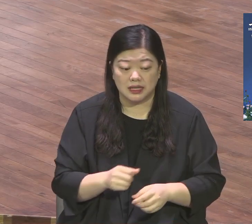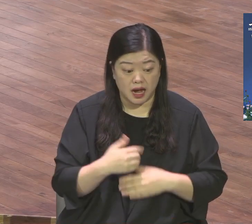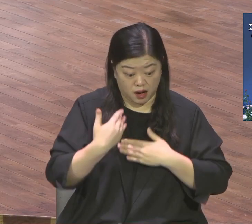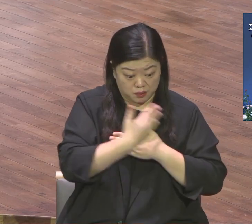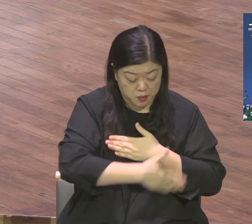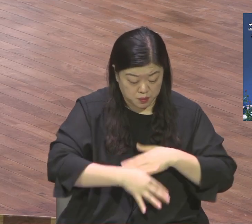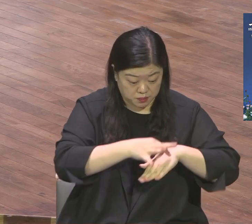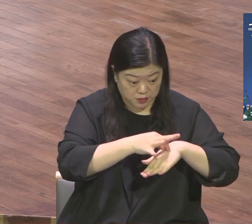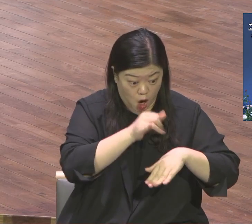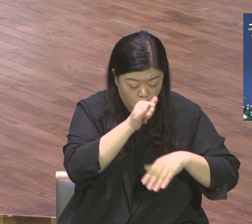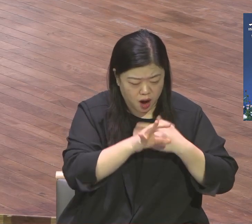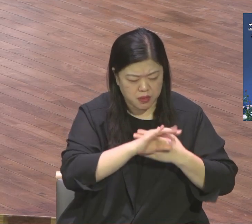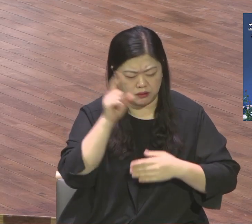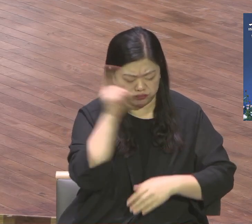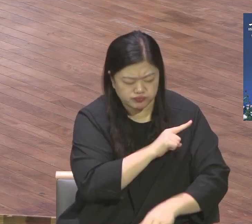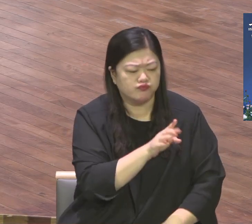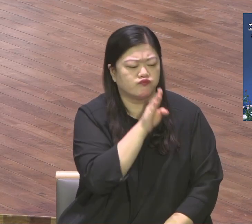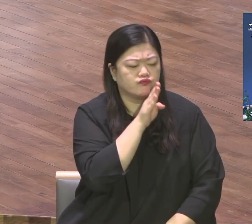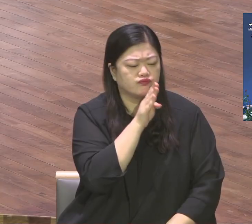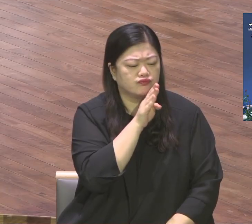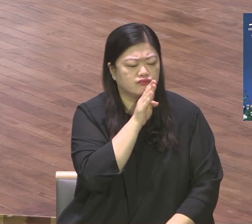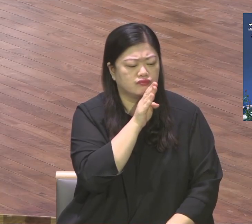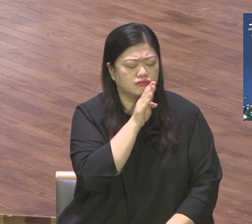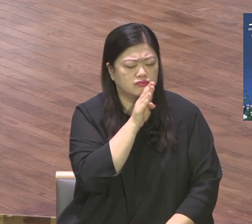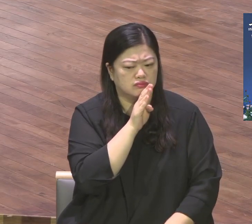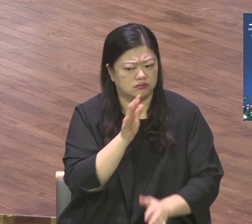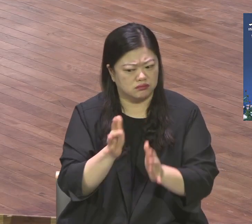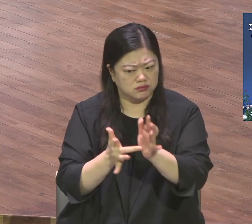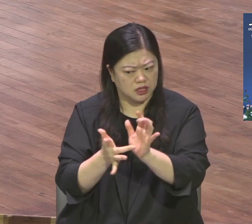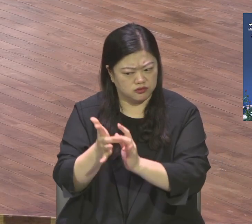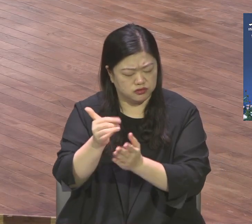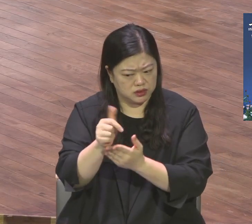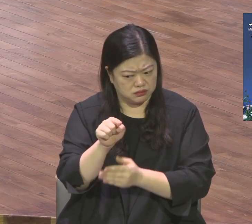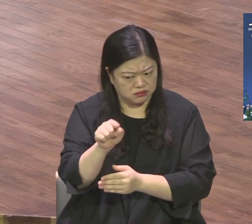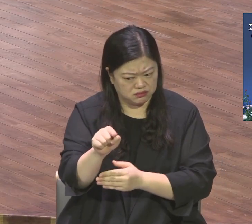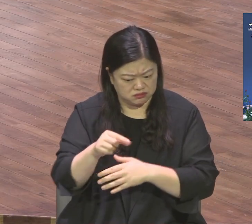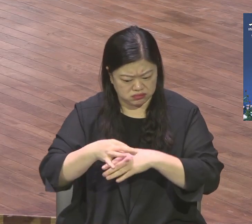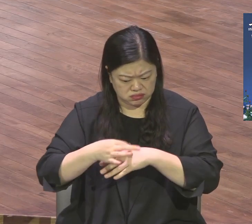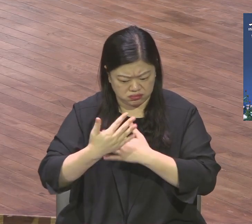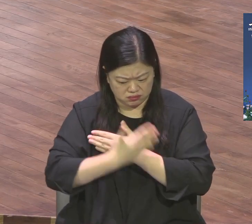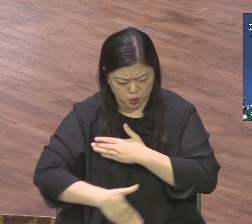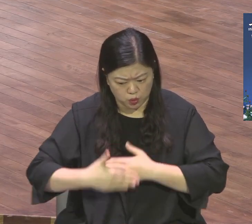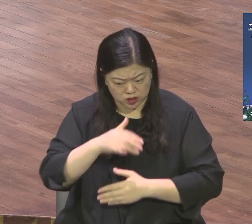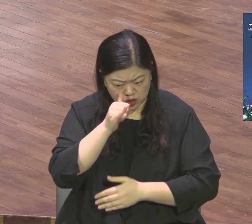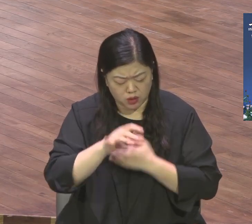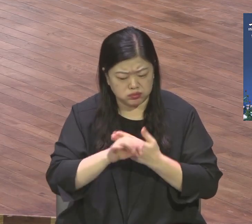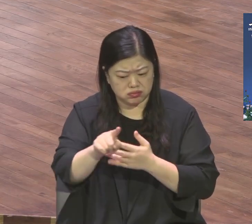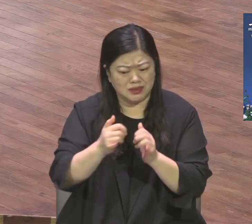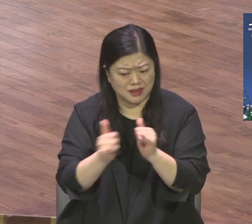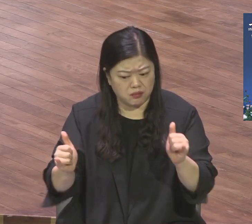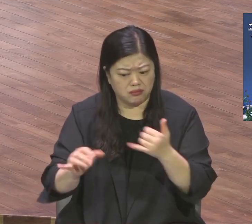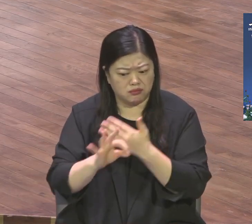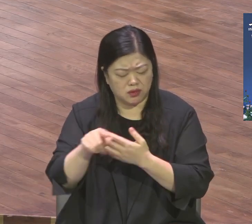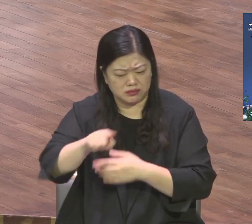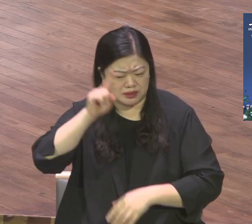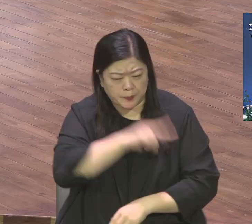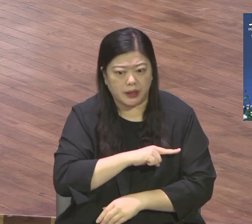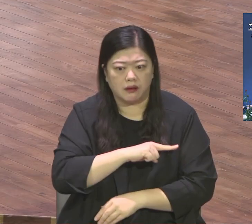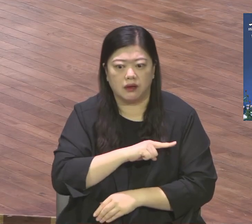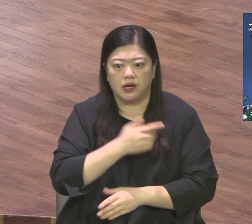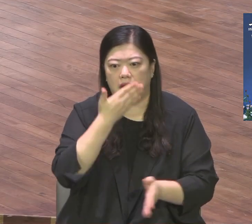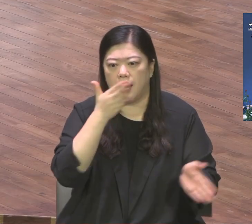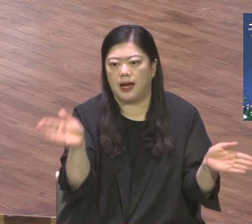선하신 하나님께서 인간의 육신에 이 악한 육신의 옷을 입고 이 세상에 나타날 수